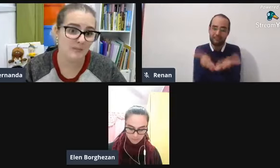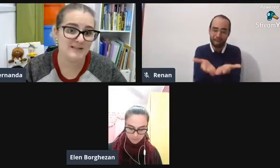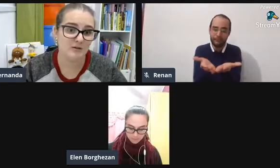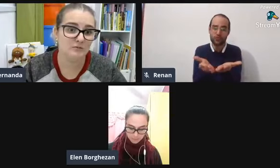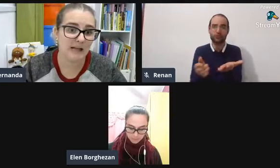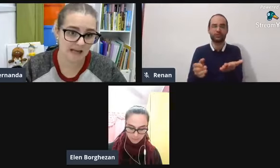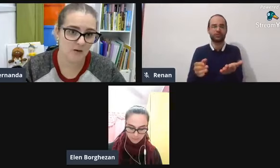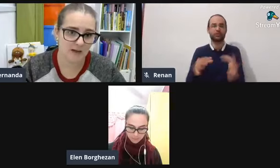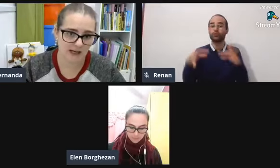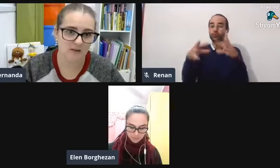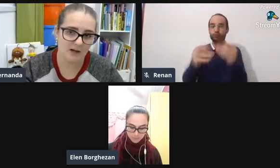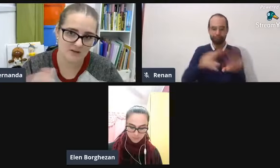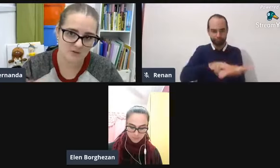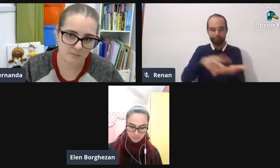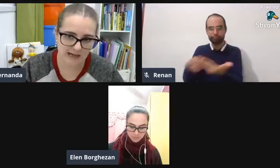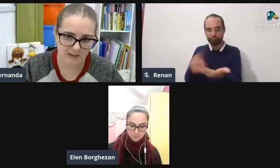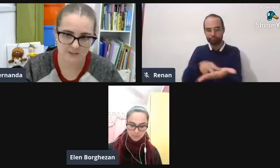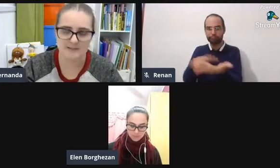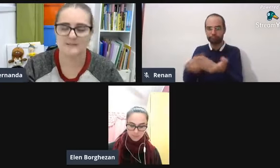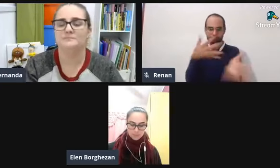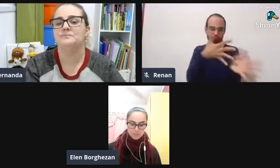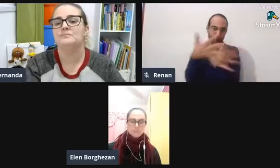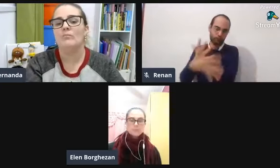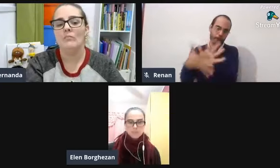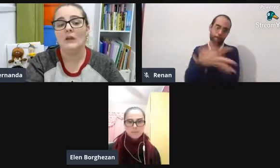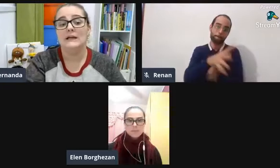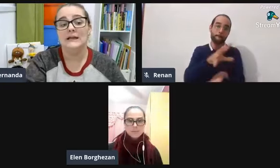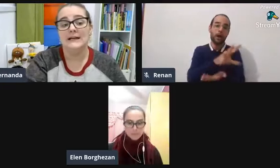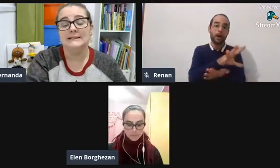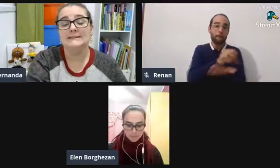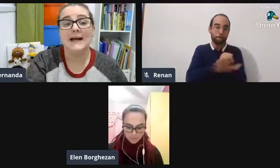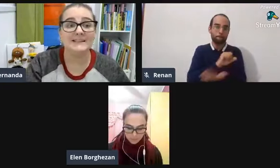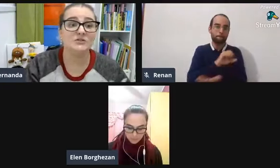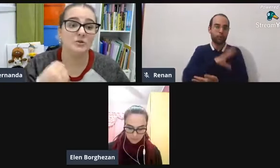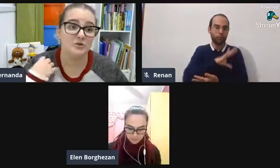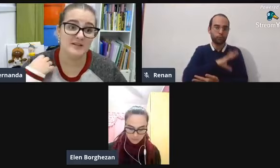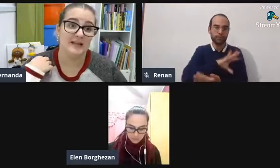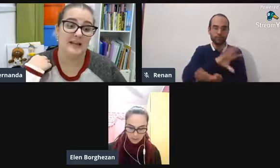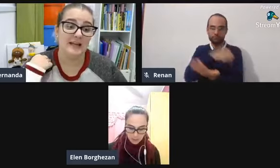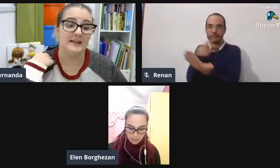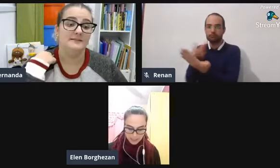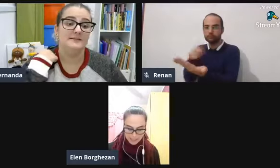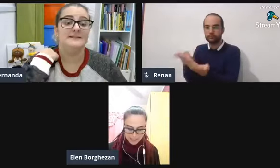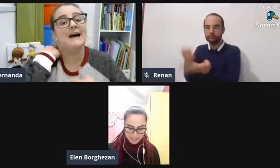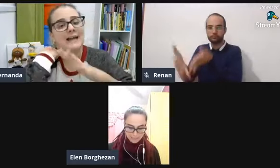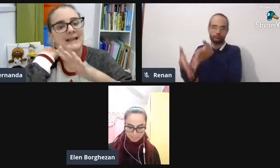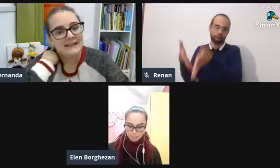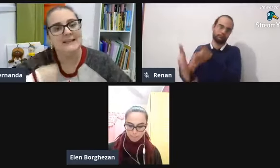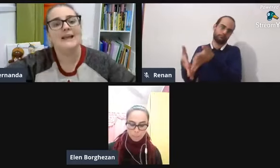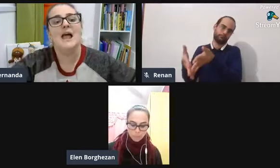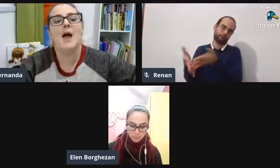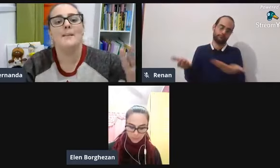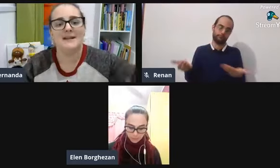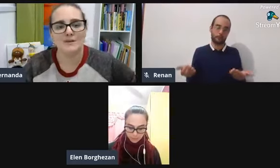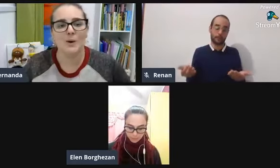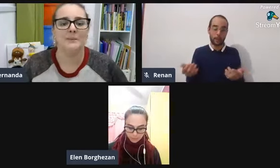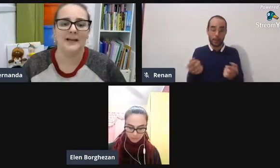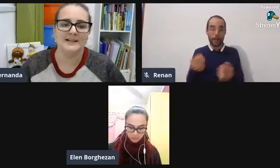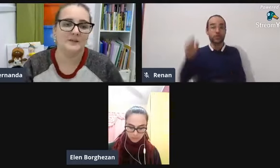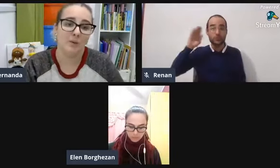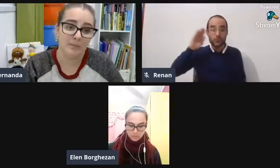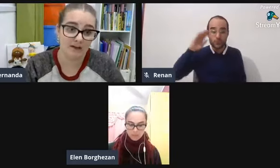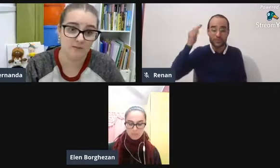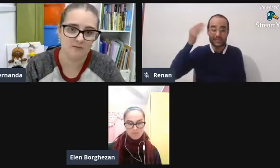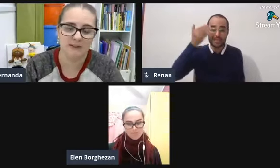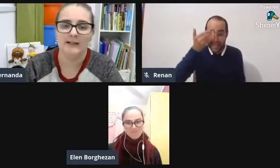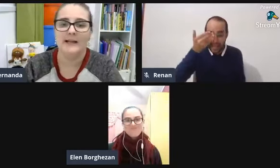tudo para uma segunda língua, né? No caso, para libras. Na surdo-cegueira, daí é mais